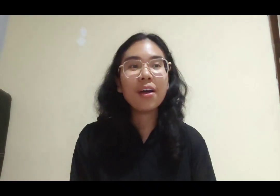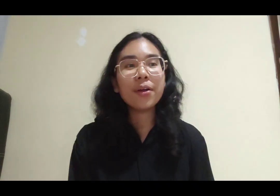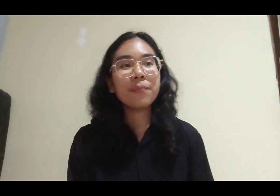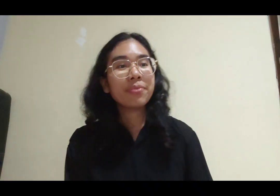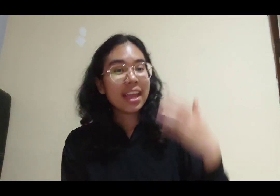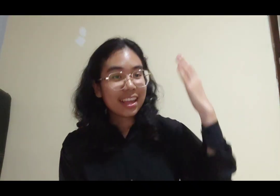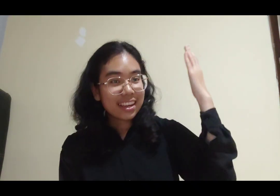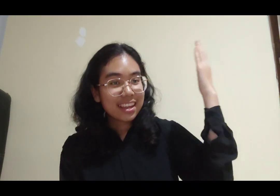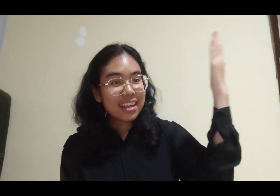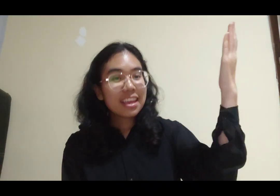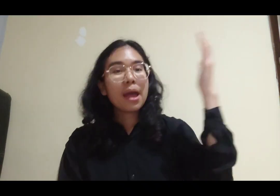hijau. Dia